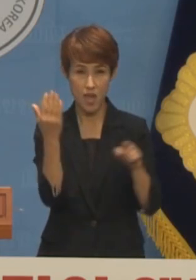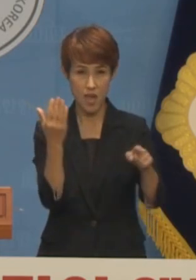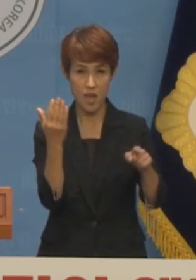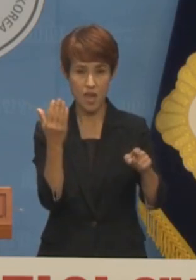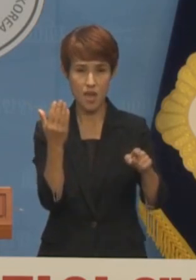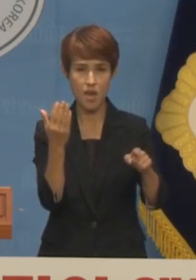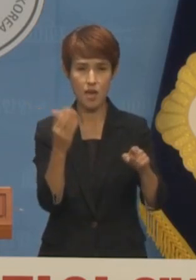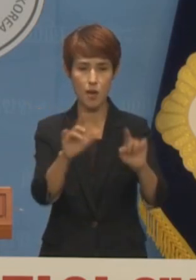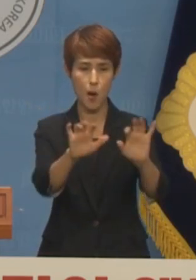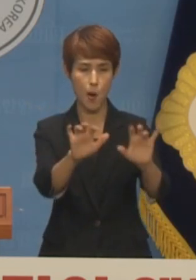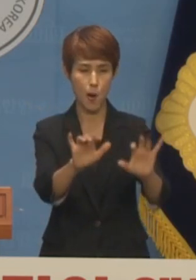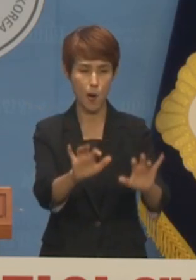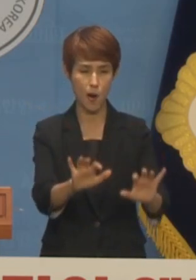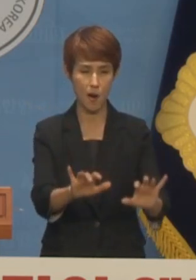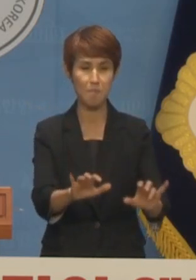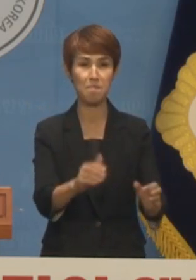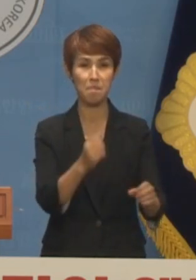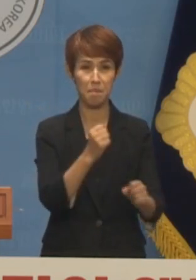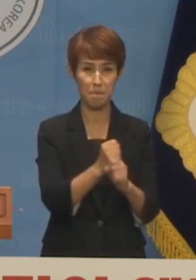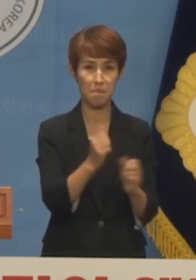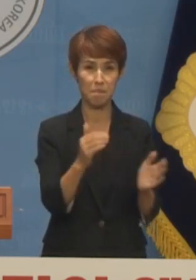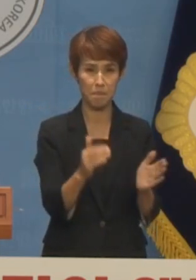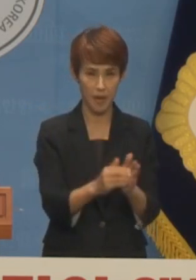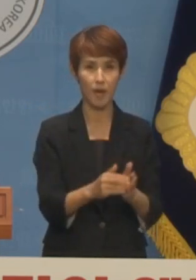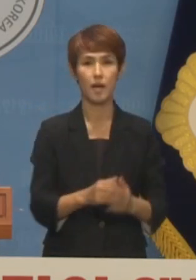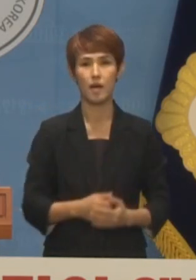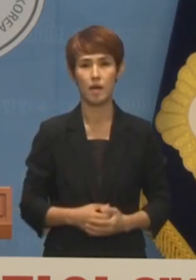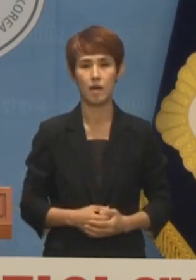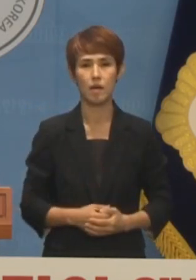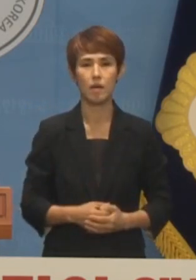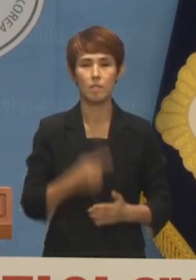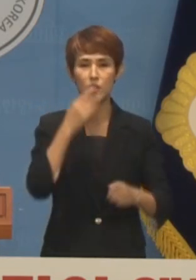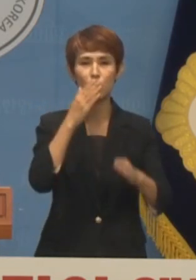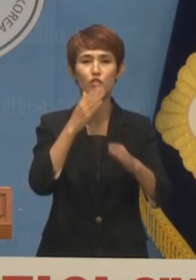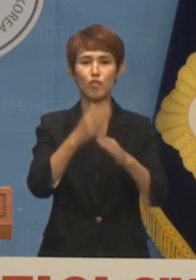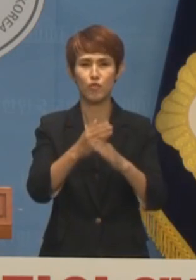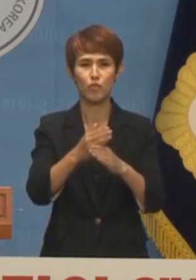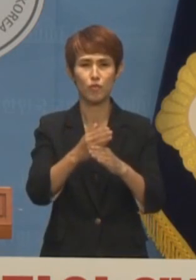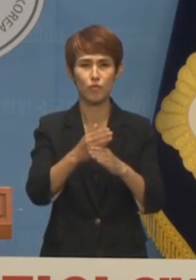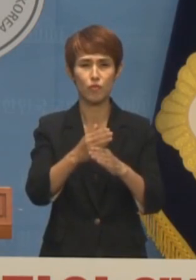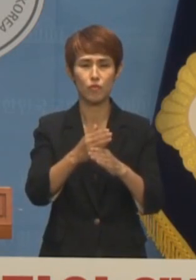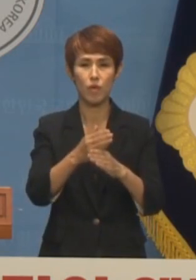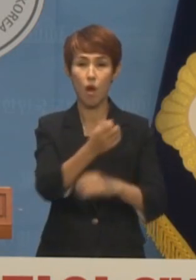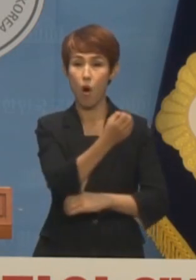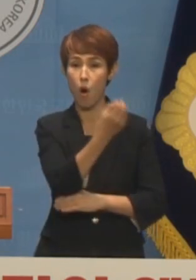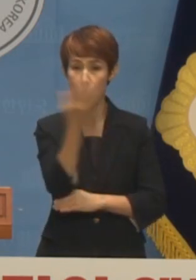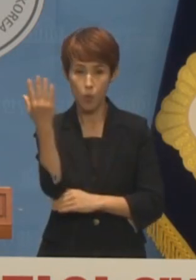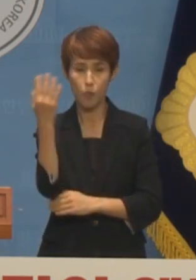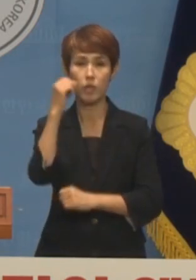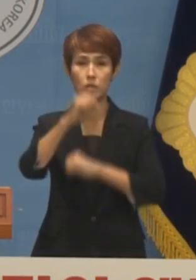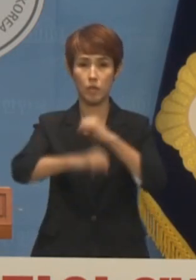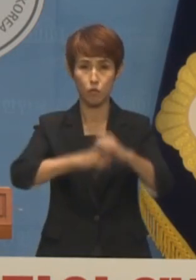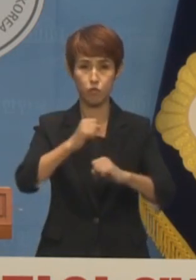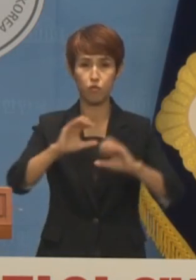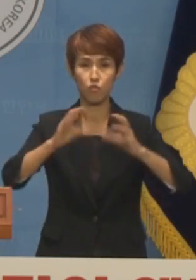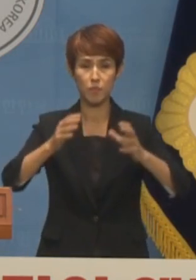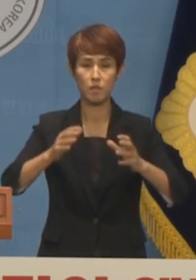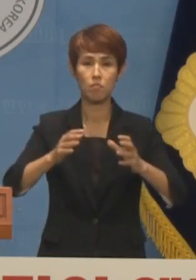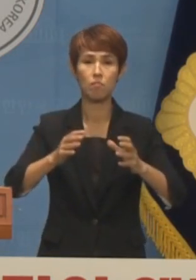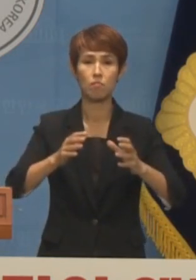인위적인 댓글을 작성하여 여론을 호도하는 등 민주주의의 근간인 언론의 자유 및 국민